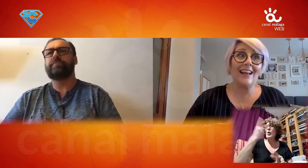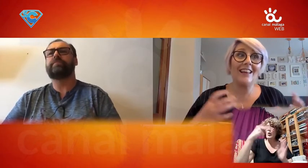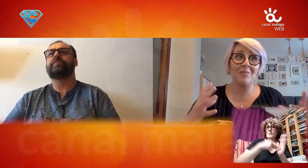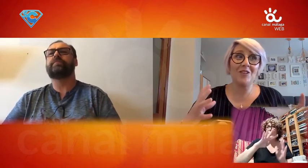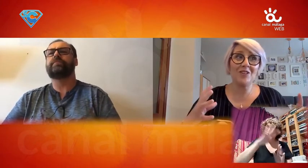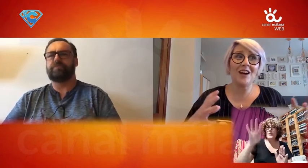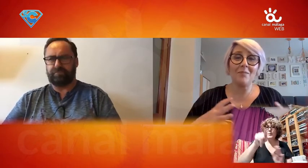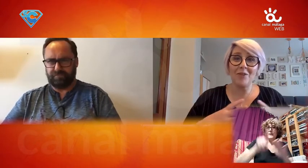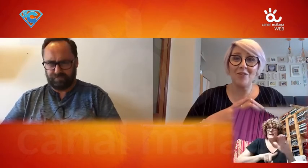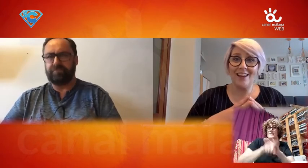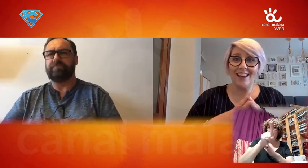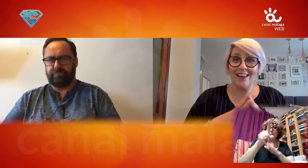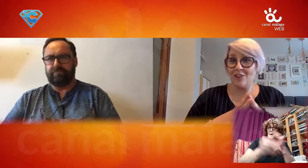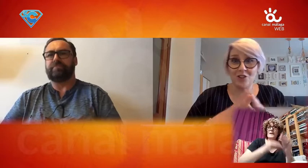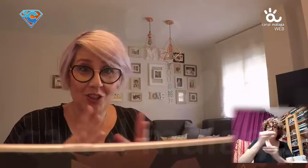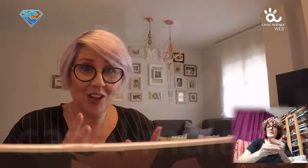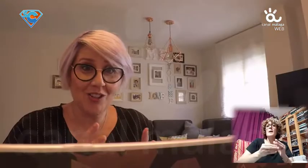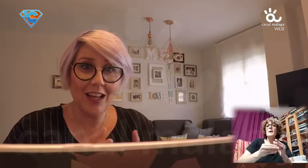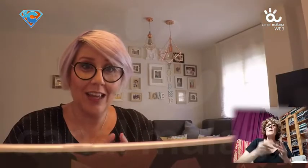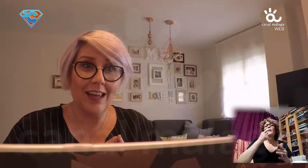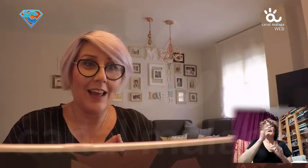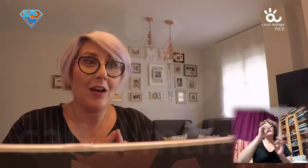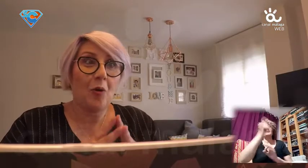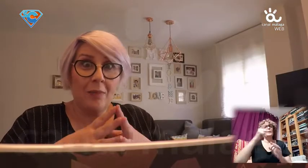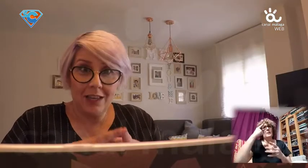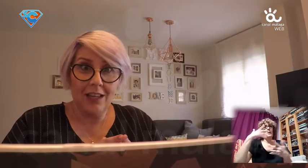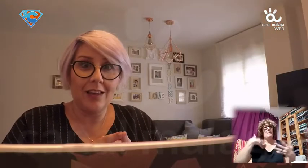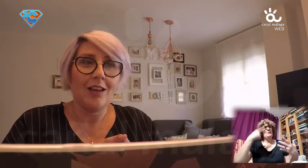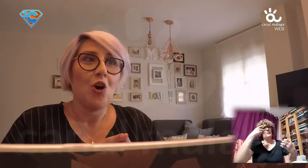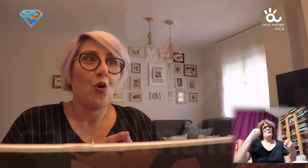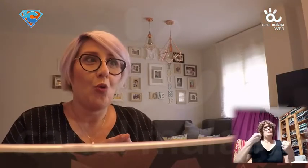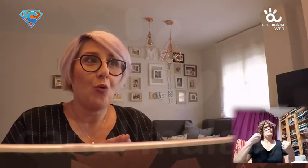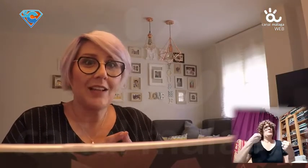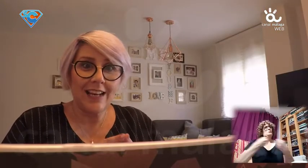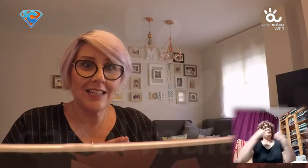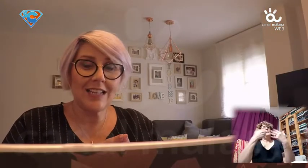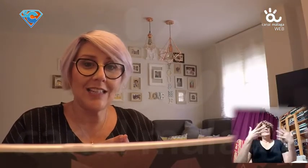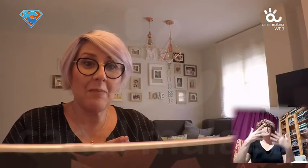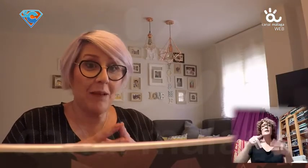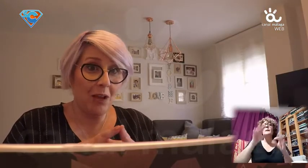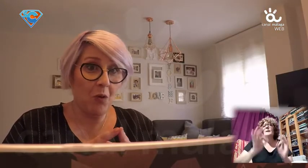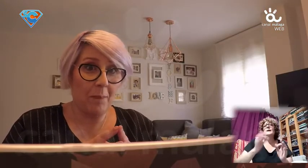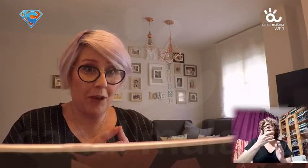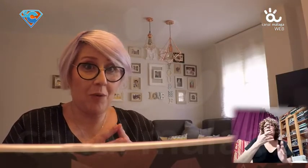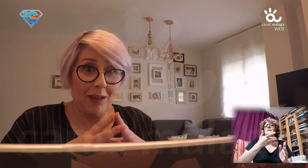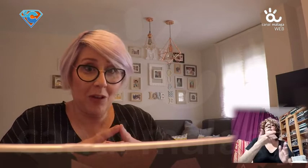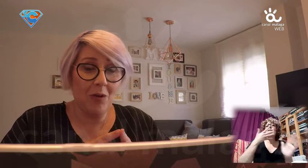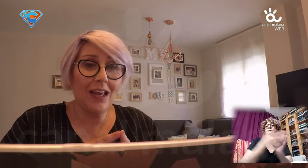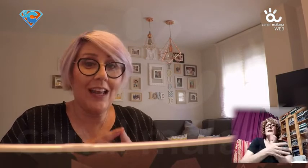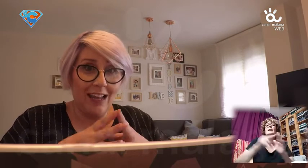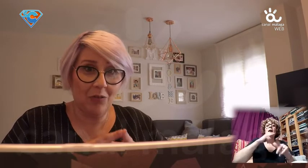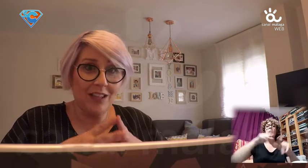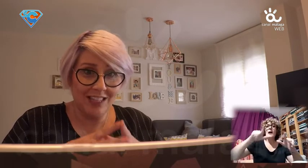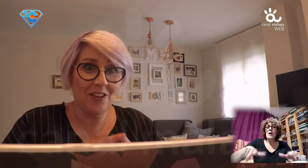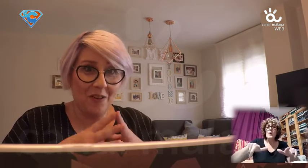a la gente le puede chocar, pero que no es otra cosa que convertir unas clases en bilingües, pero en bilingüe